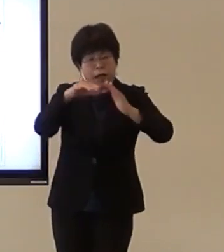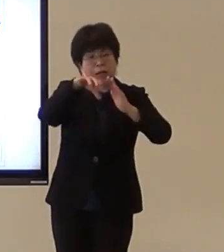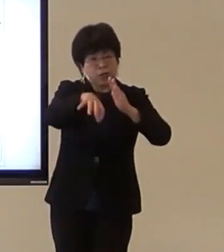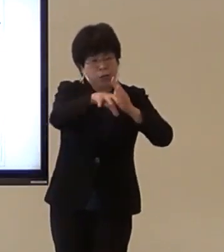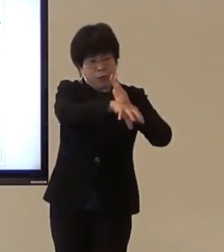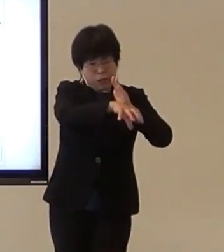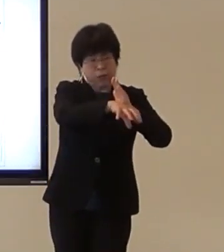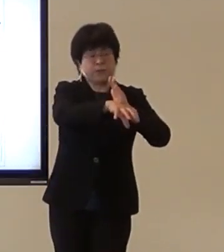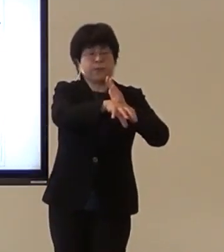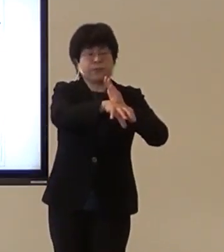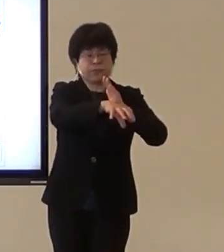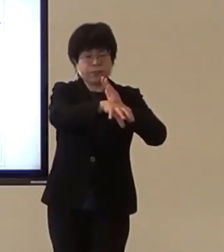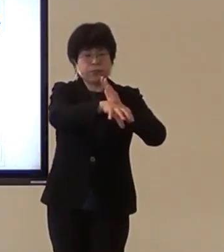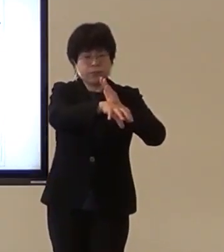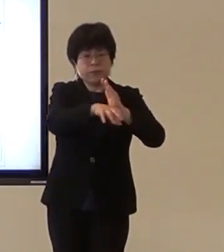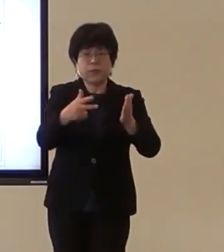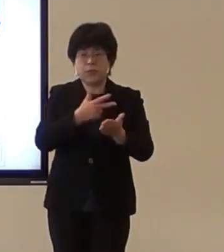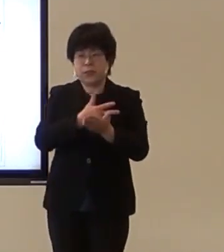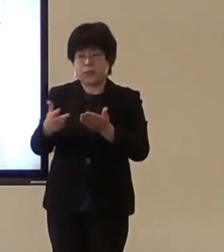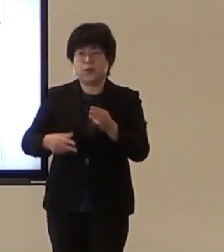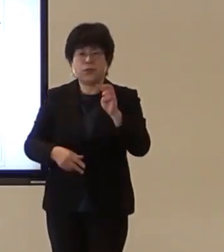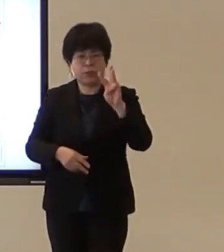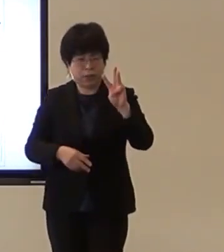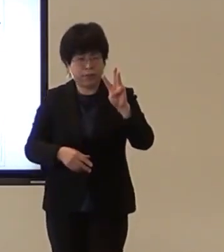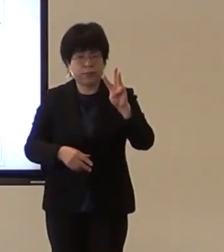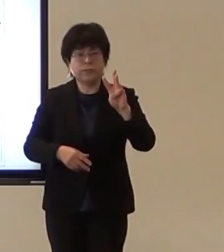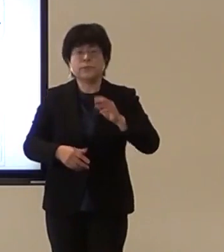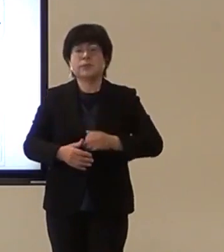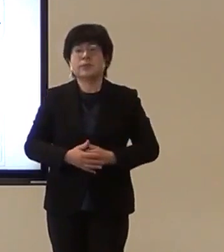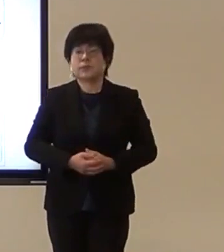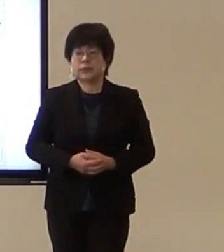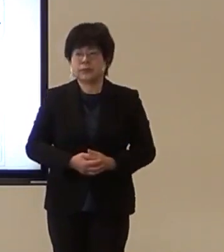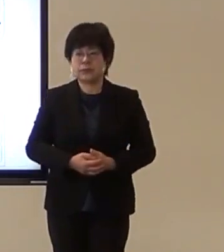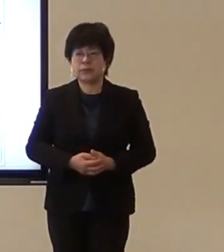種体制についてであります。資料の3をご覧ください。